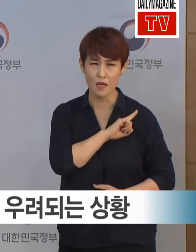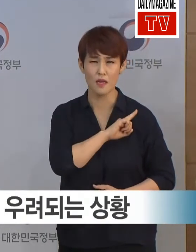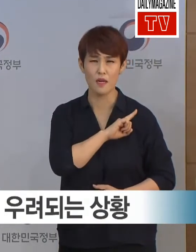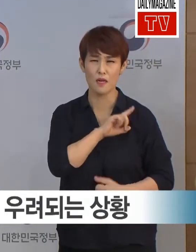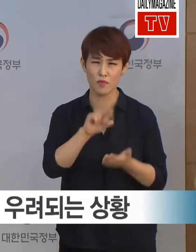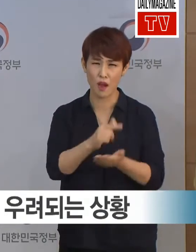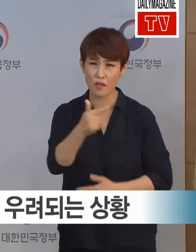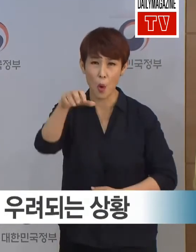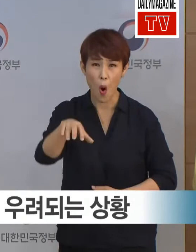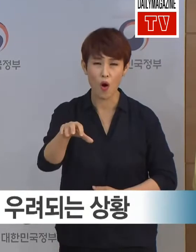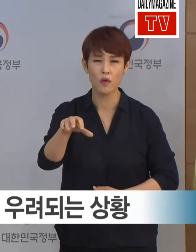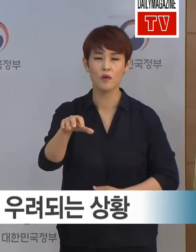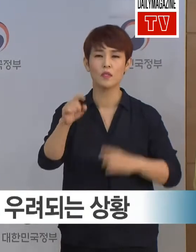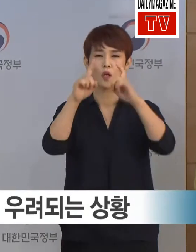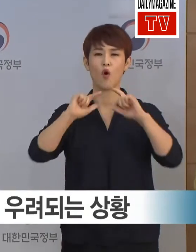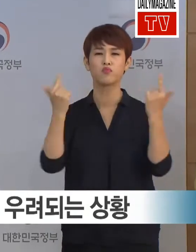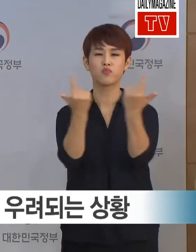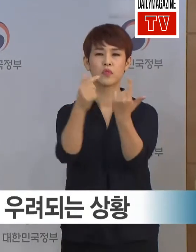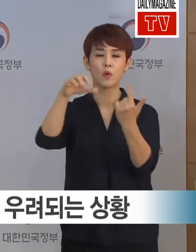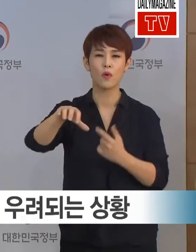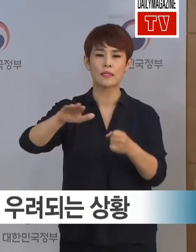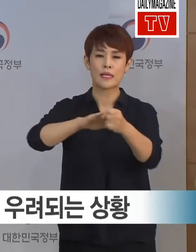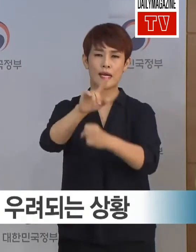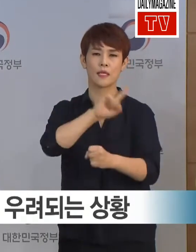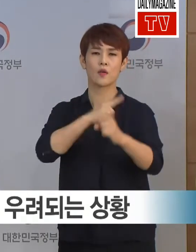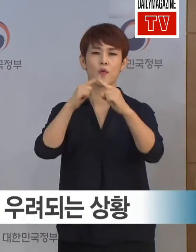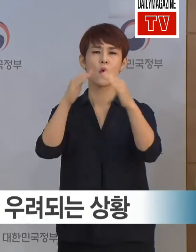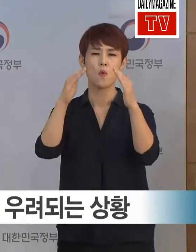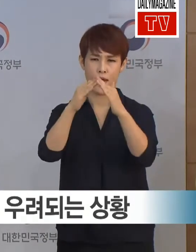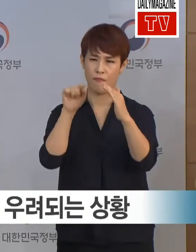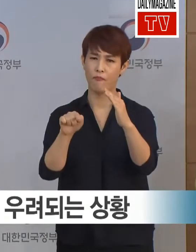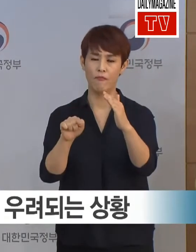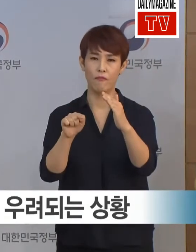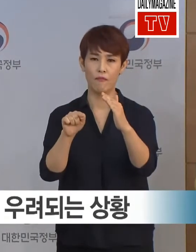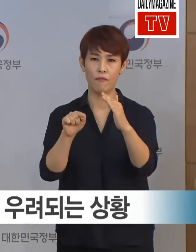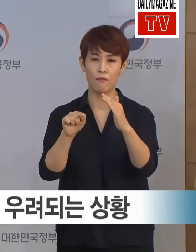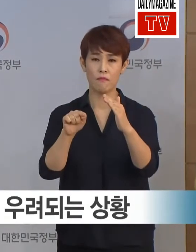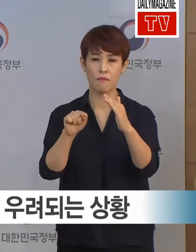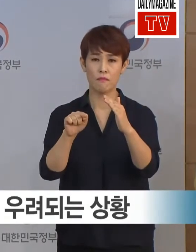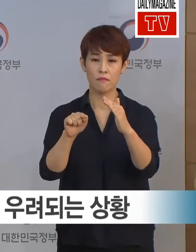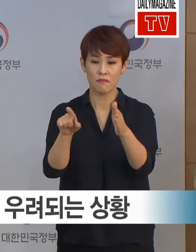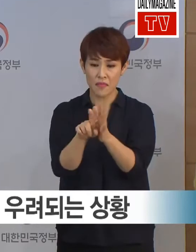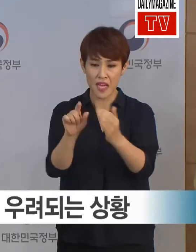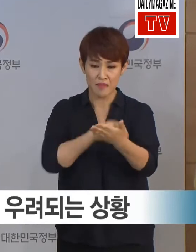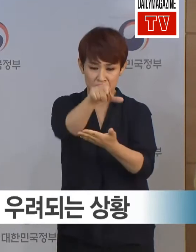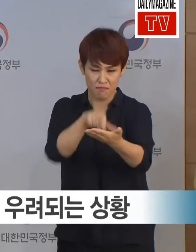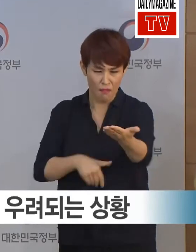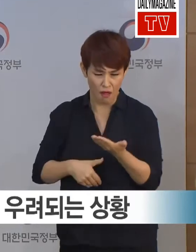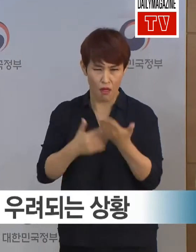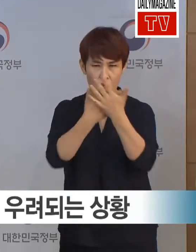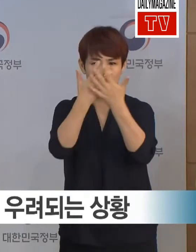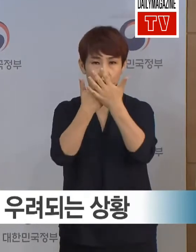감염 사례인 성북구 소재 사랑제일교회의 경우 명부가 정확하지 않아